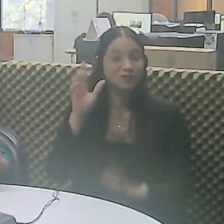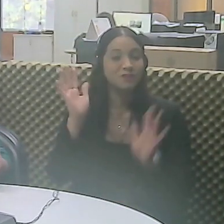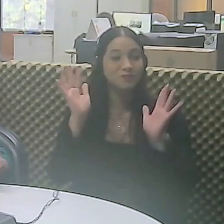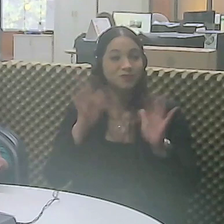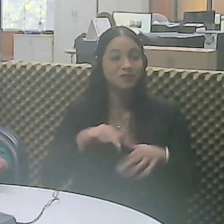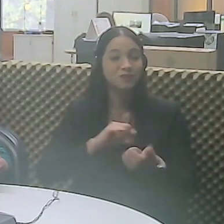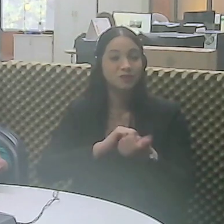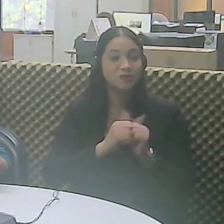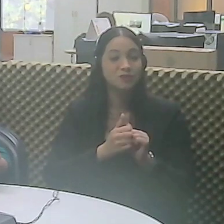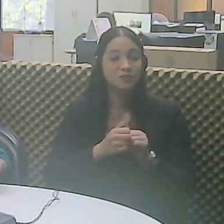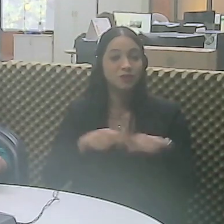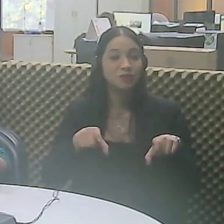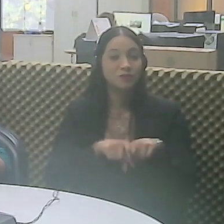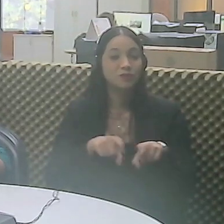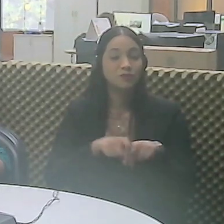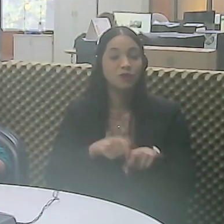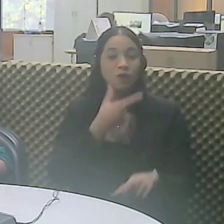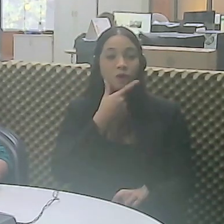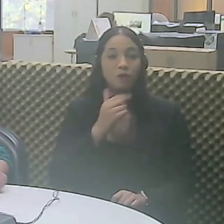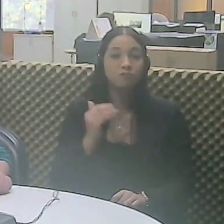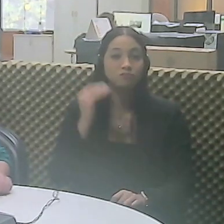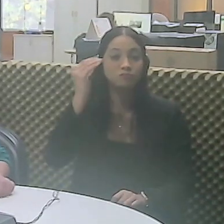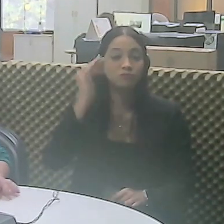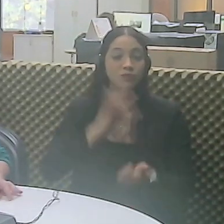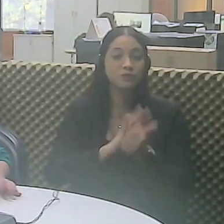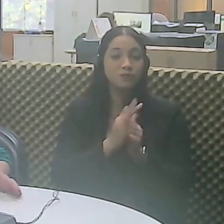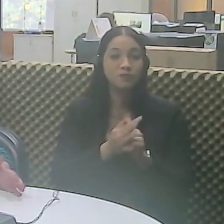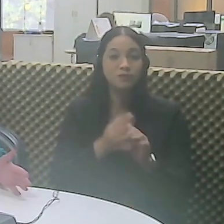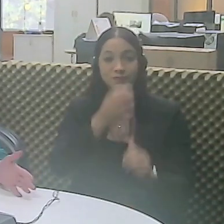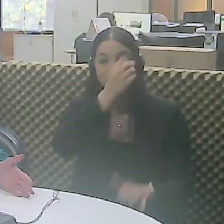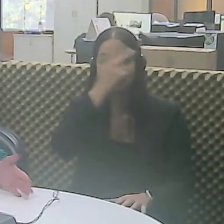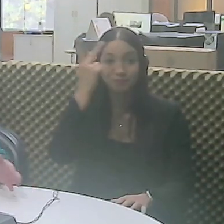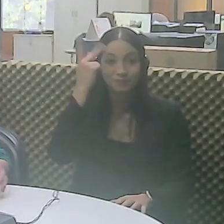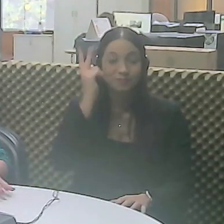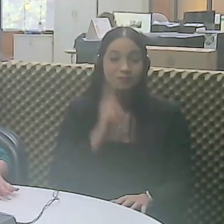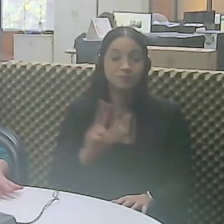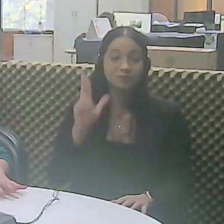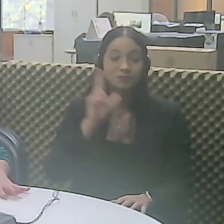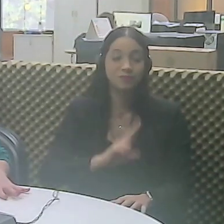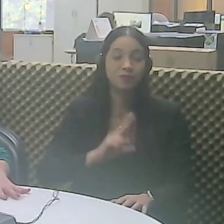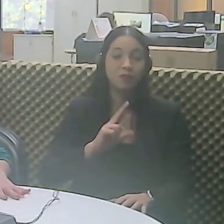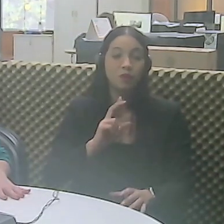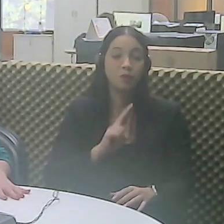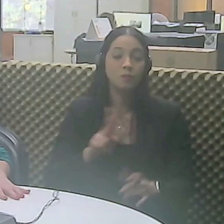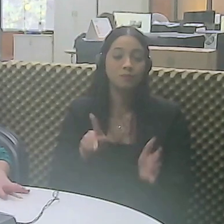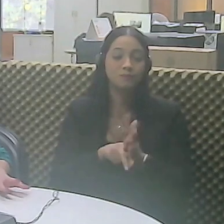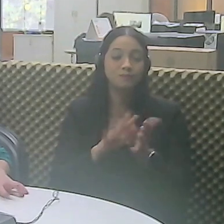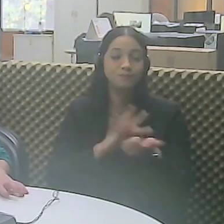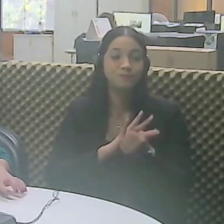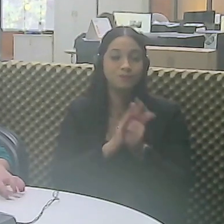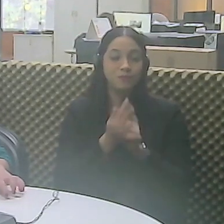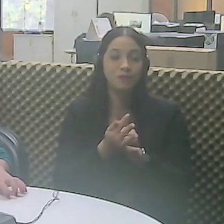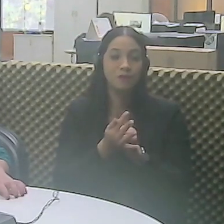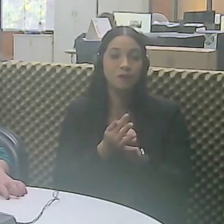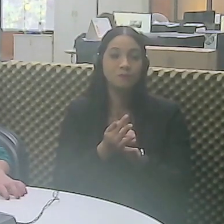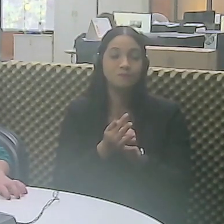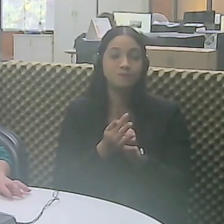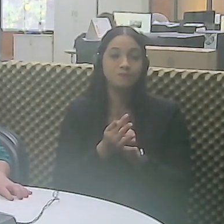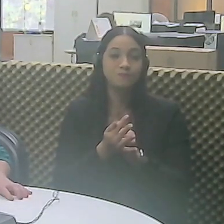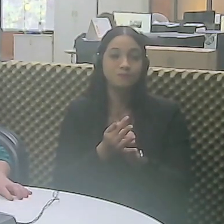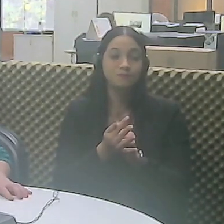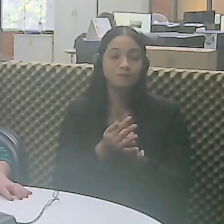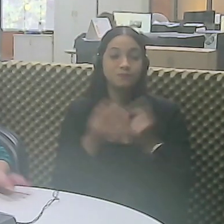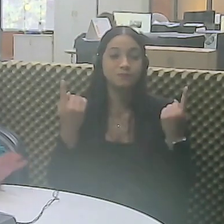Copa Futel de Futsal Adulto Masculino, promovida pela Prefeitura por meio da Fundação Uberlandense do Turismo, Esporte e Lazer.